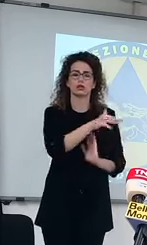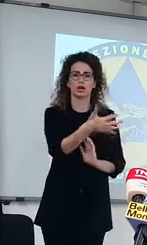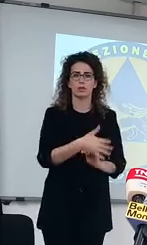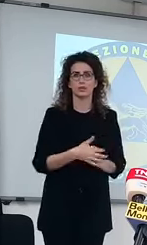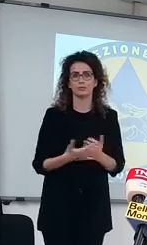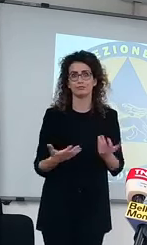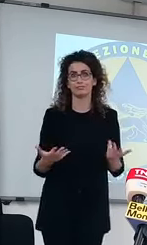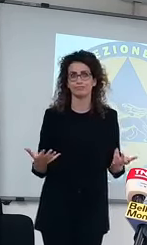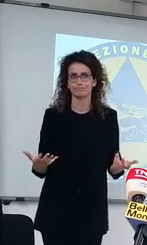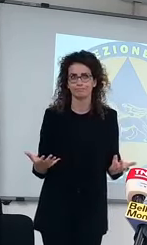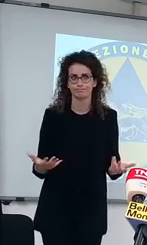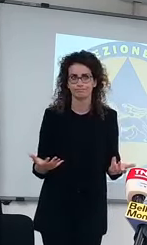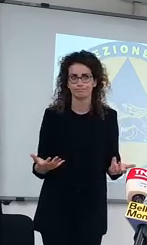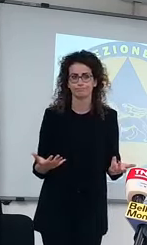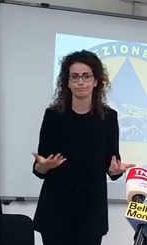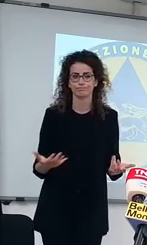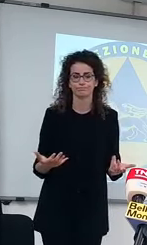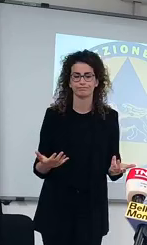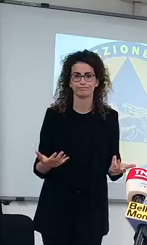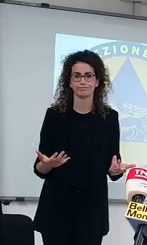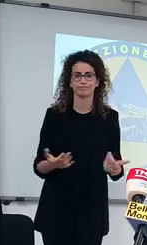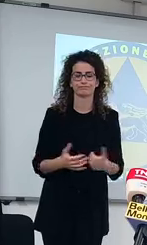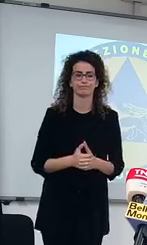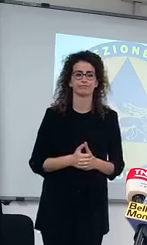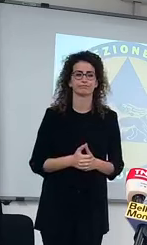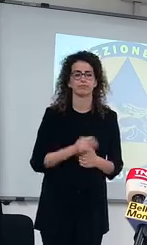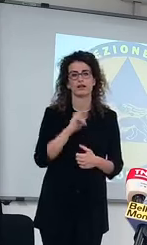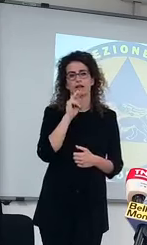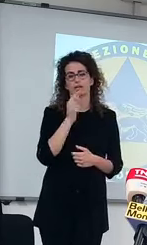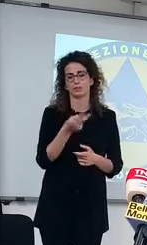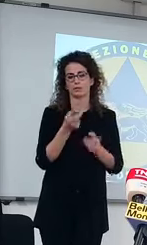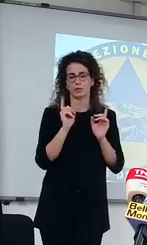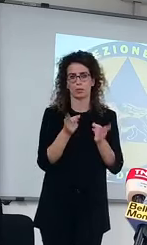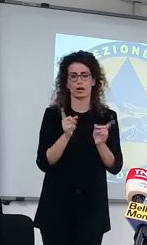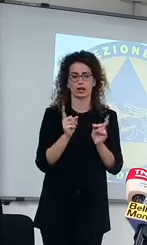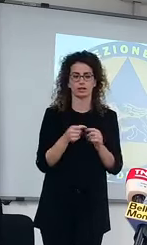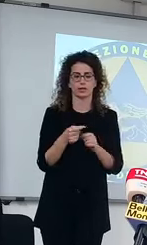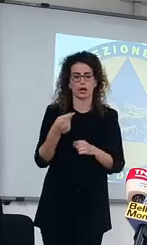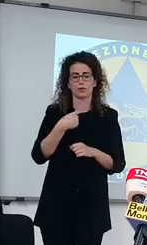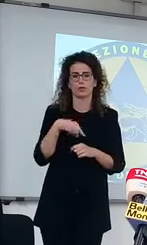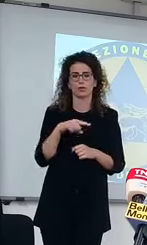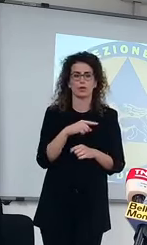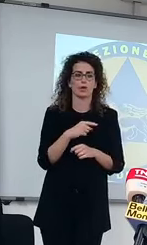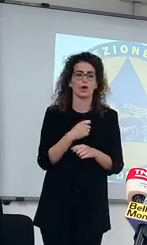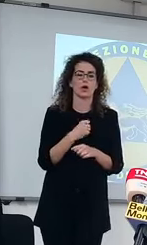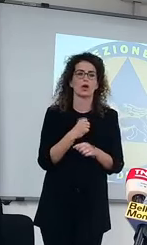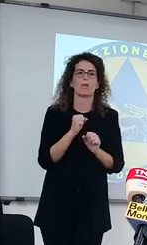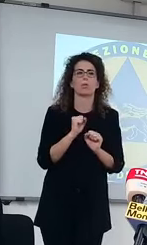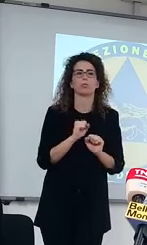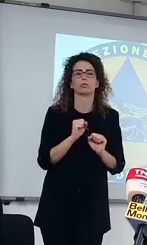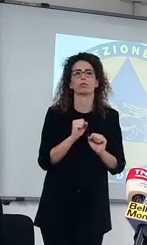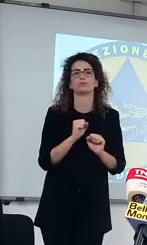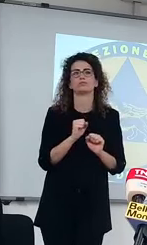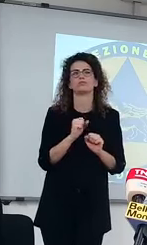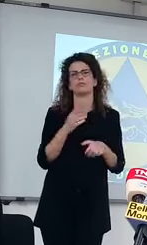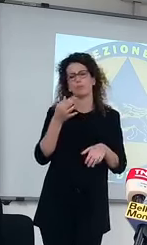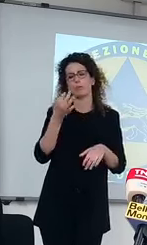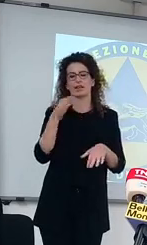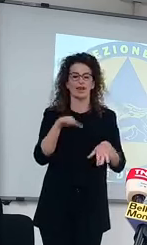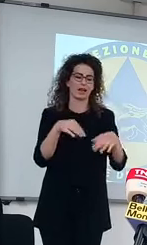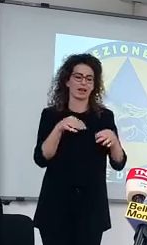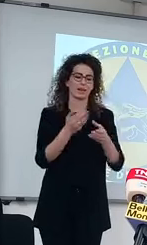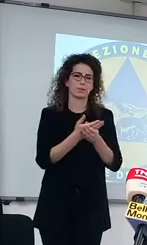Allora, capite che, cioè, vi ripeto che noi non possiamo fare libretto uso e manutenzioni